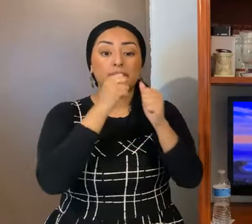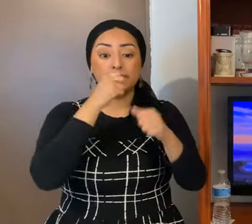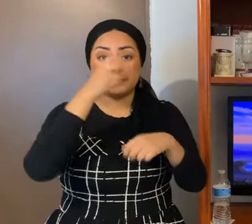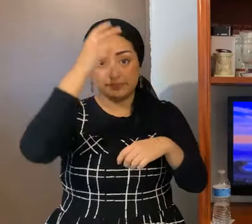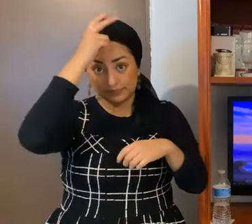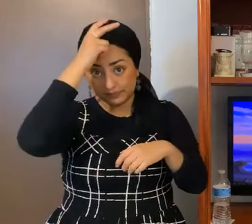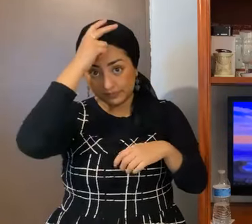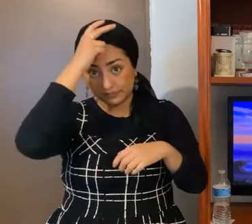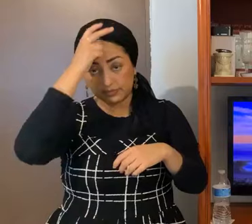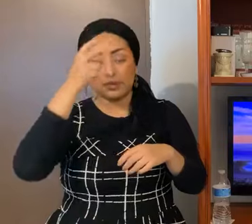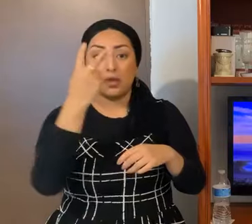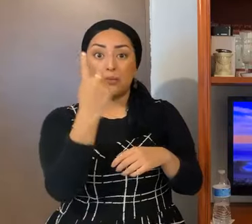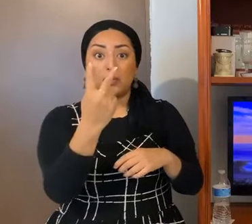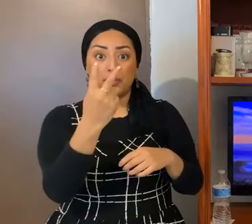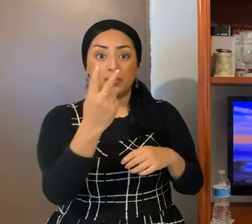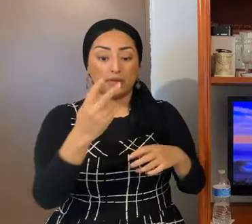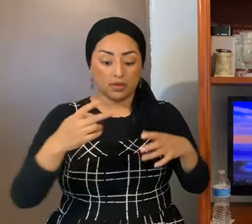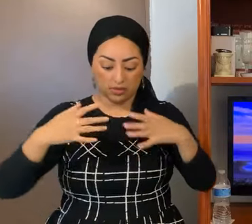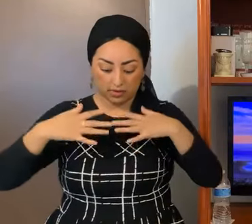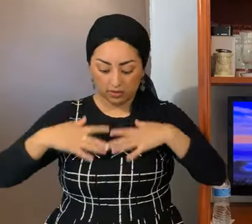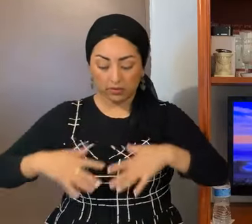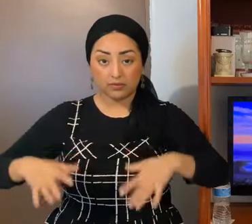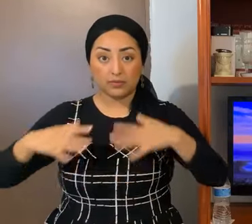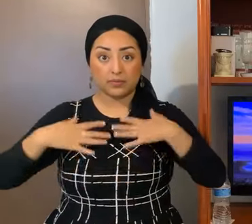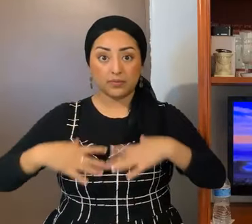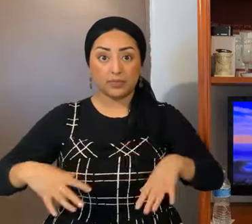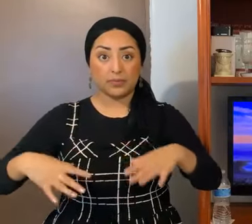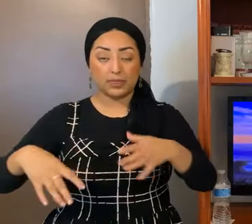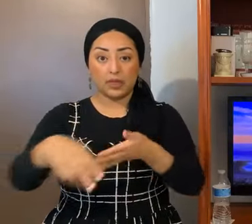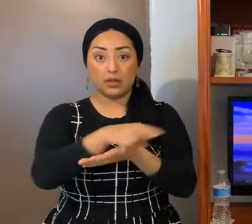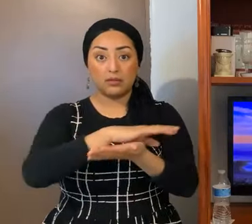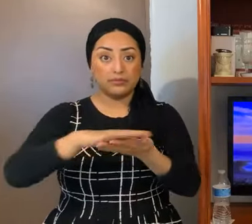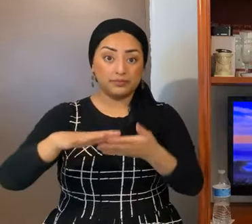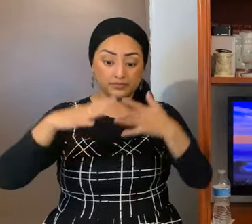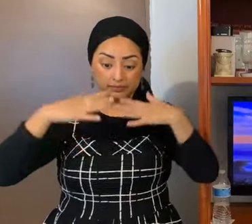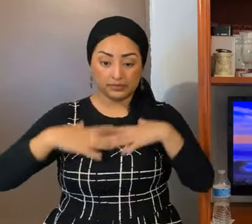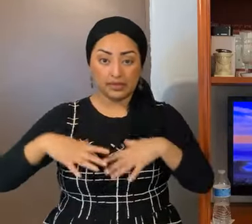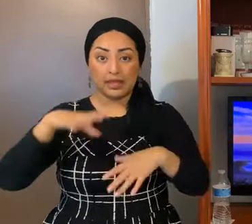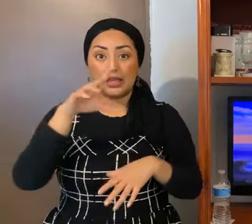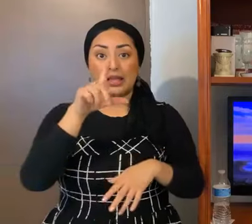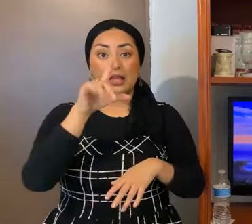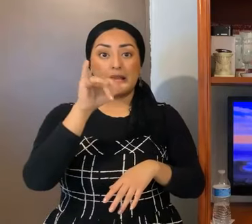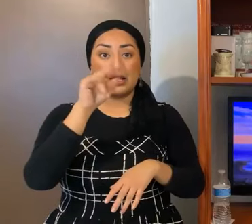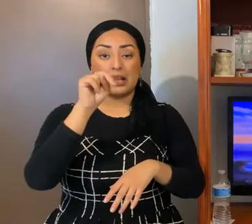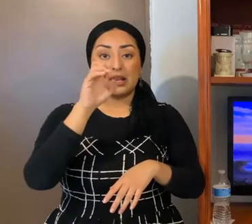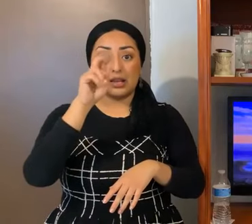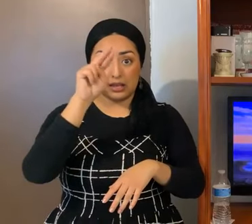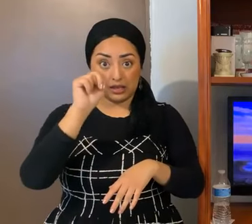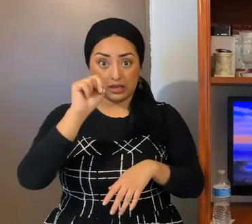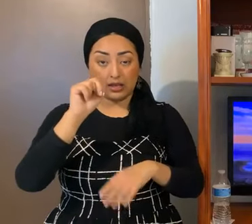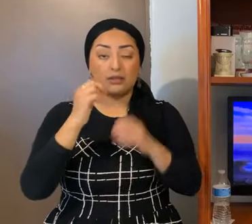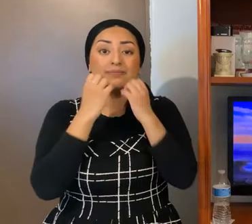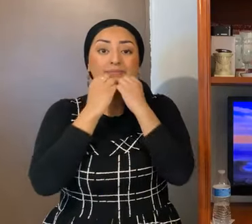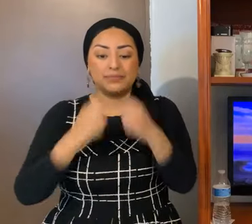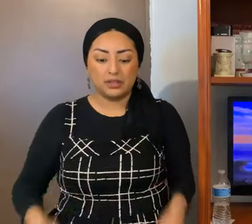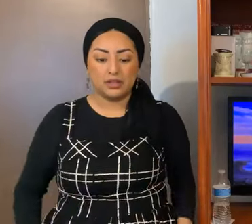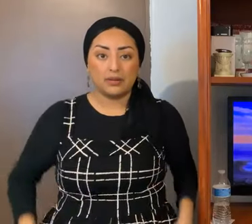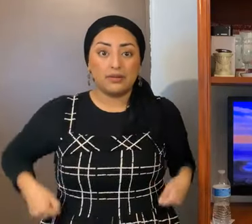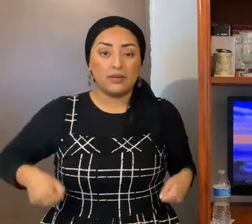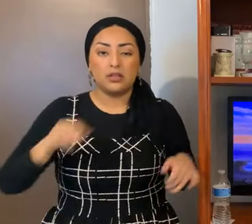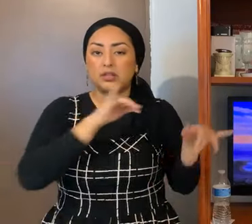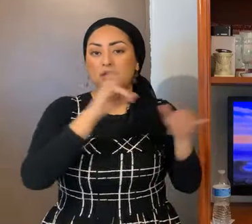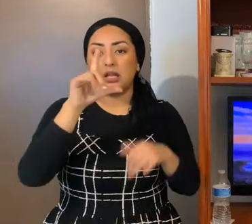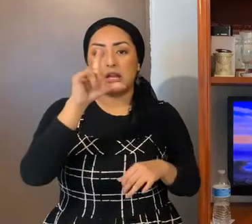un carnero para holocausto. Se vestirá la túnica Kadosh, santa, de lino, y sobre su cuerpo tendrá calzoncillos de lino. Y